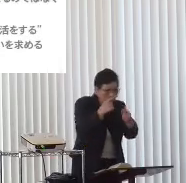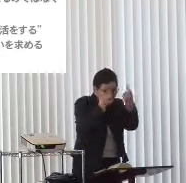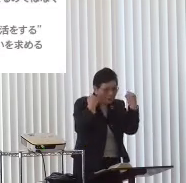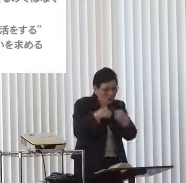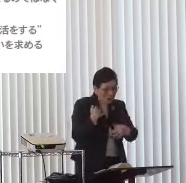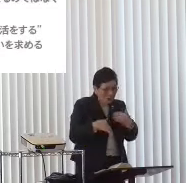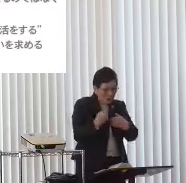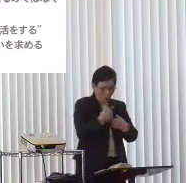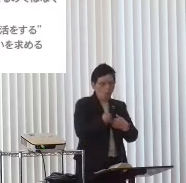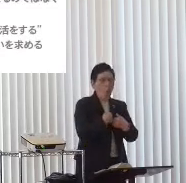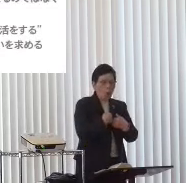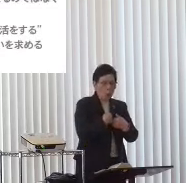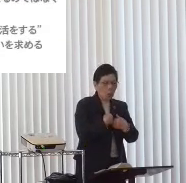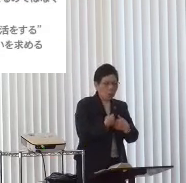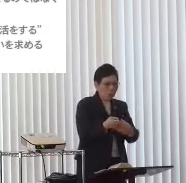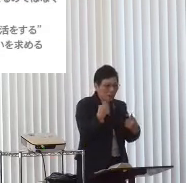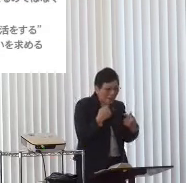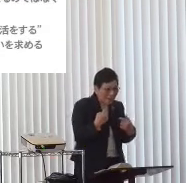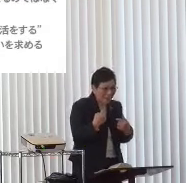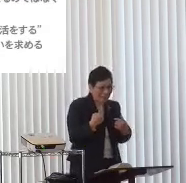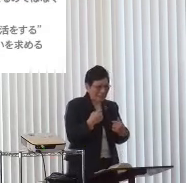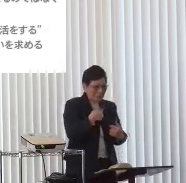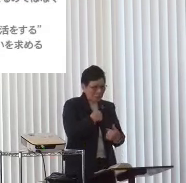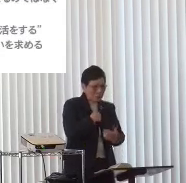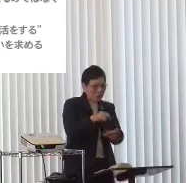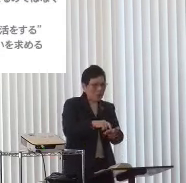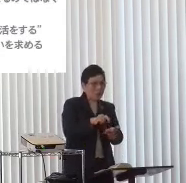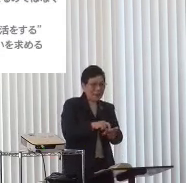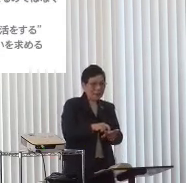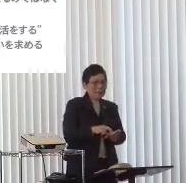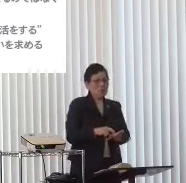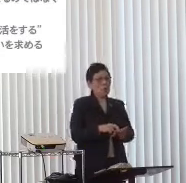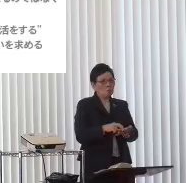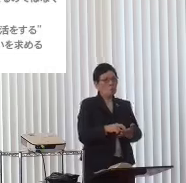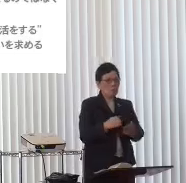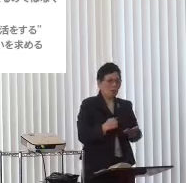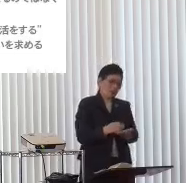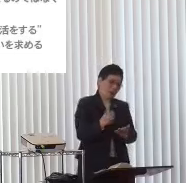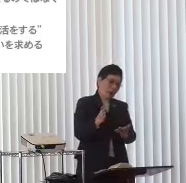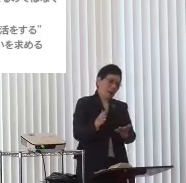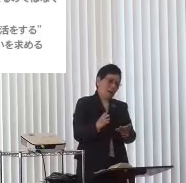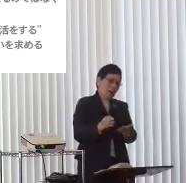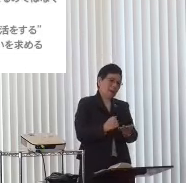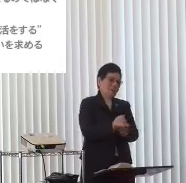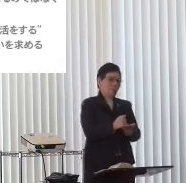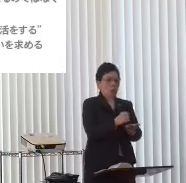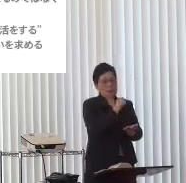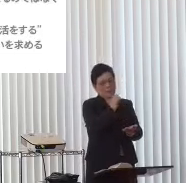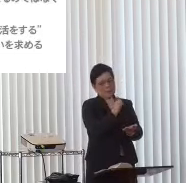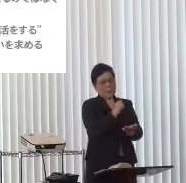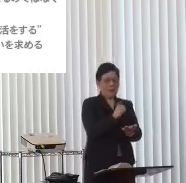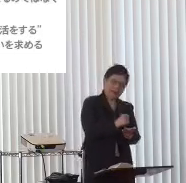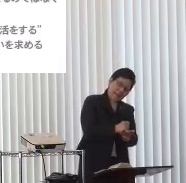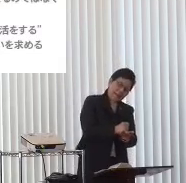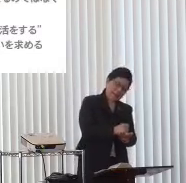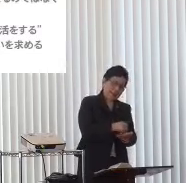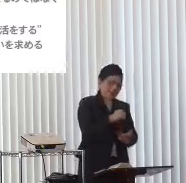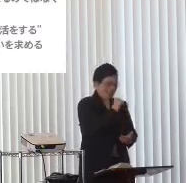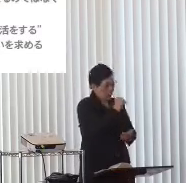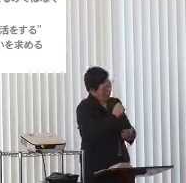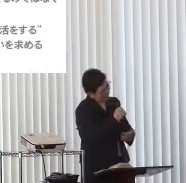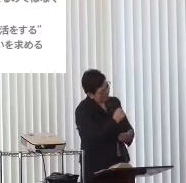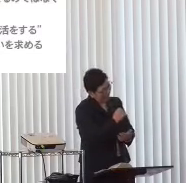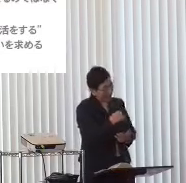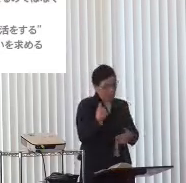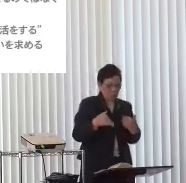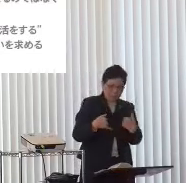と思ってるわけですね。自分にとって都合がいいというか、自分が嬉しくなるように、自分